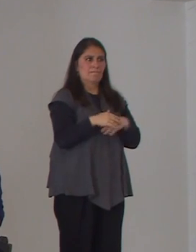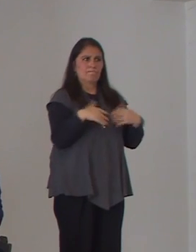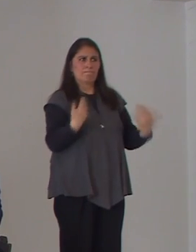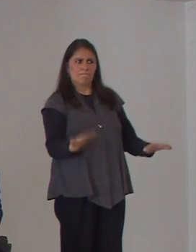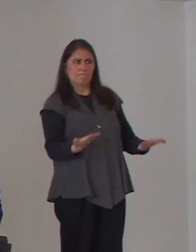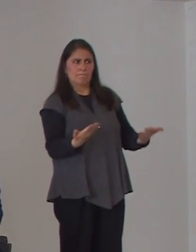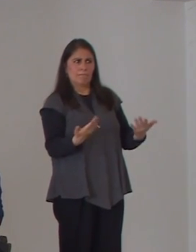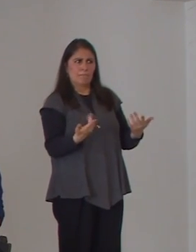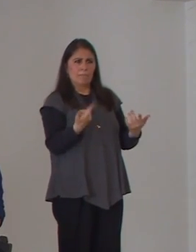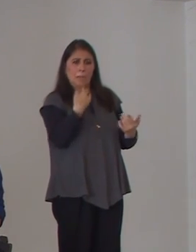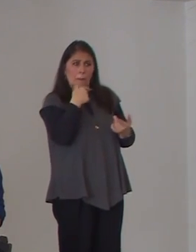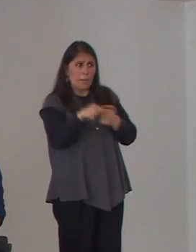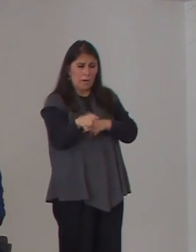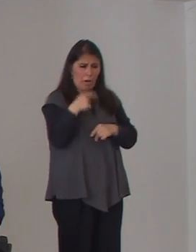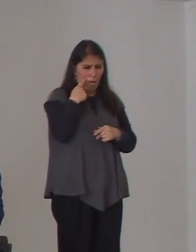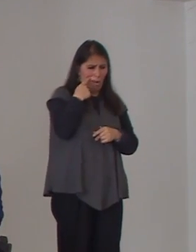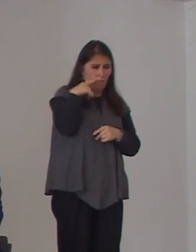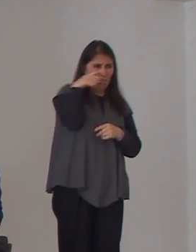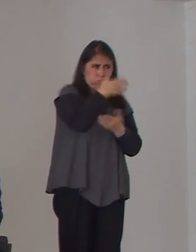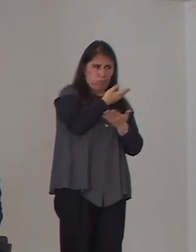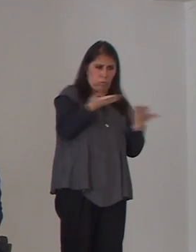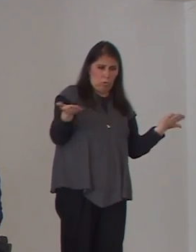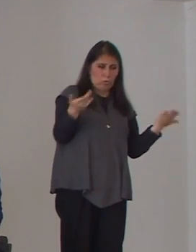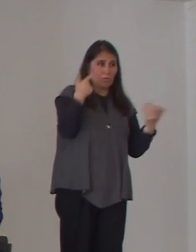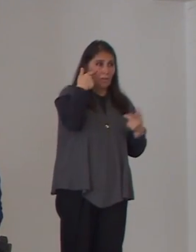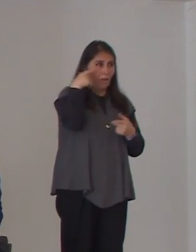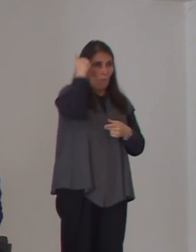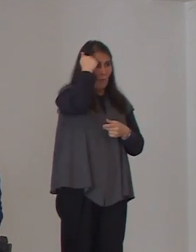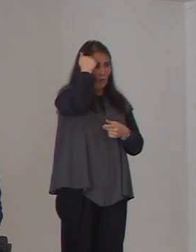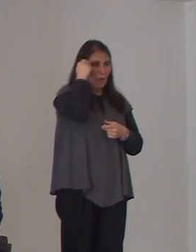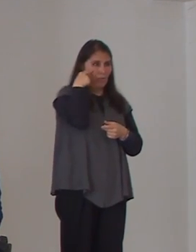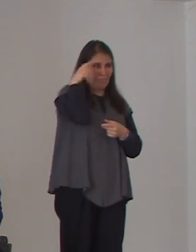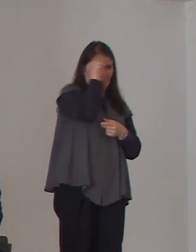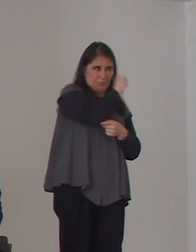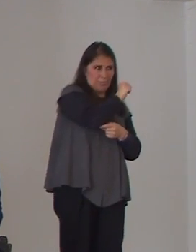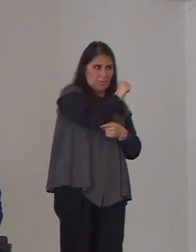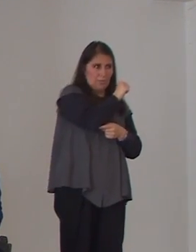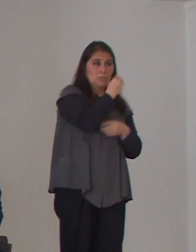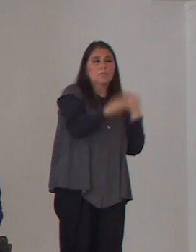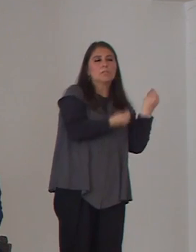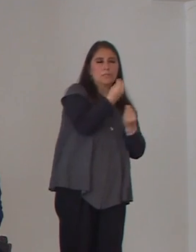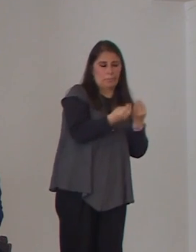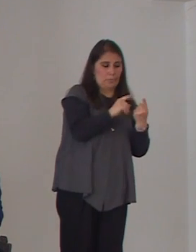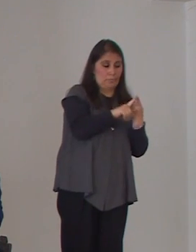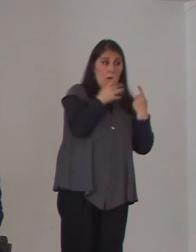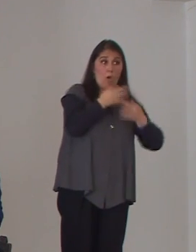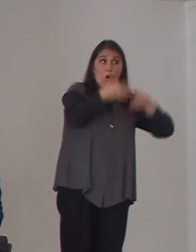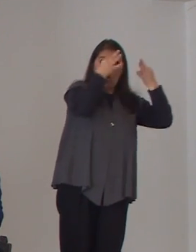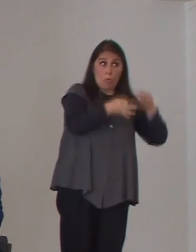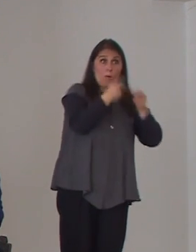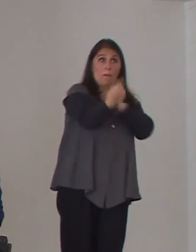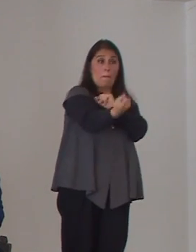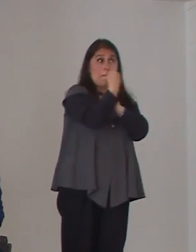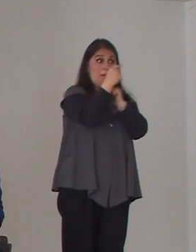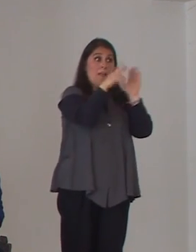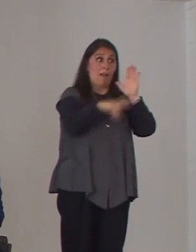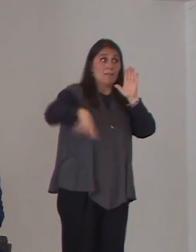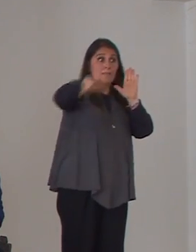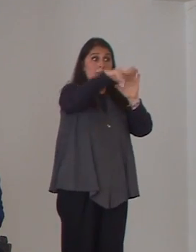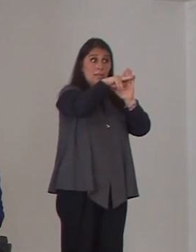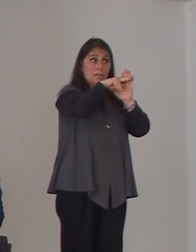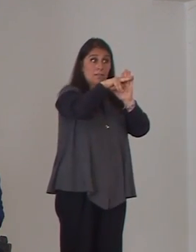unas dualidades que uno como profesor dice, bueno, ¿a qué jugamos? ¿A cumplir con unos estándares? ¿A